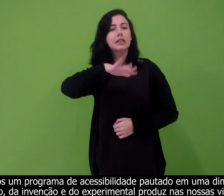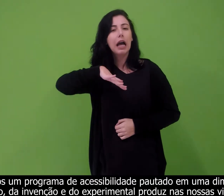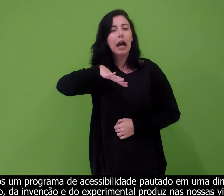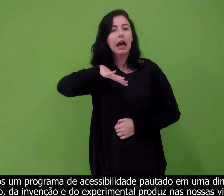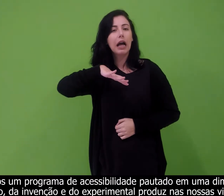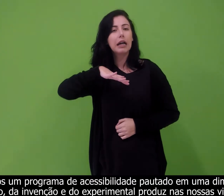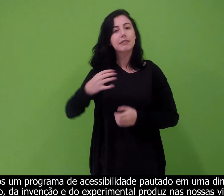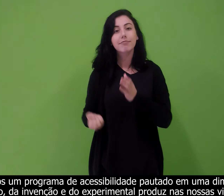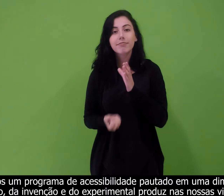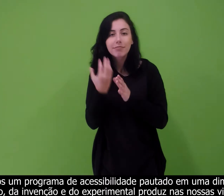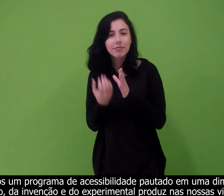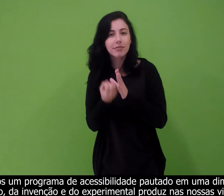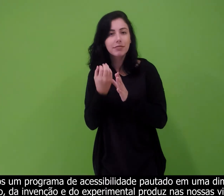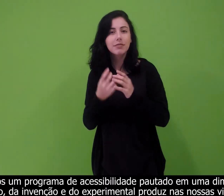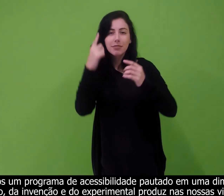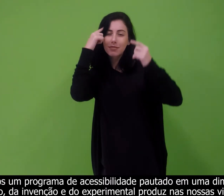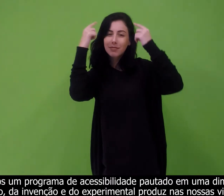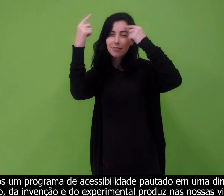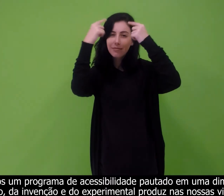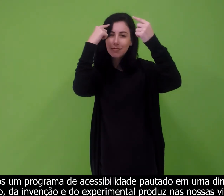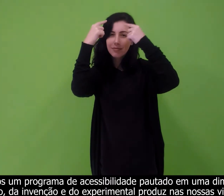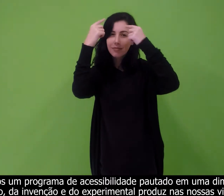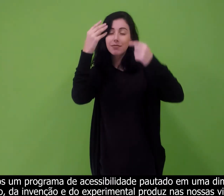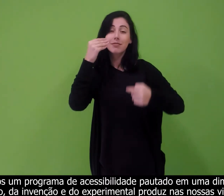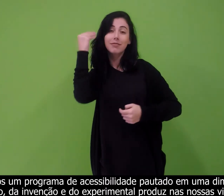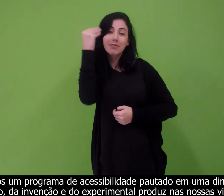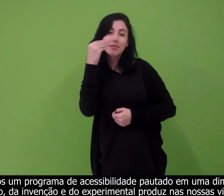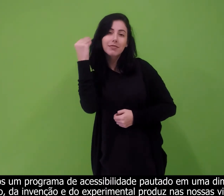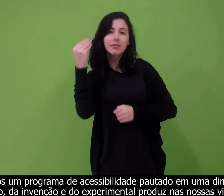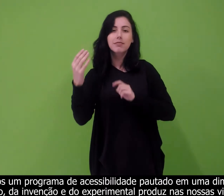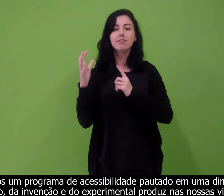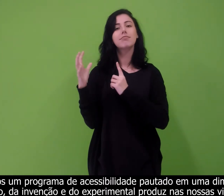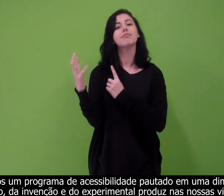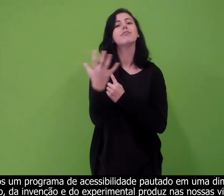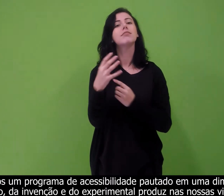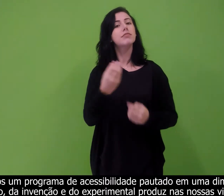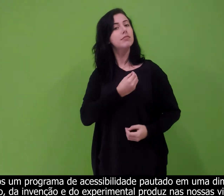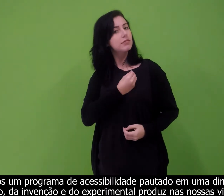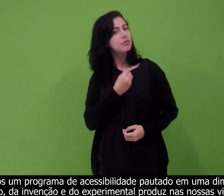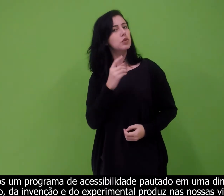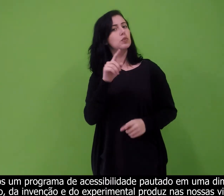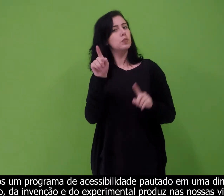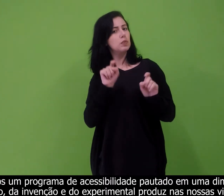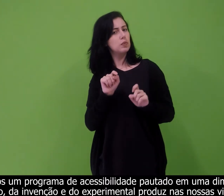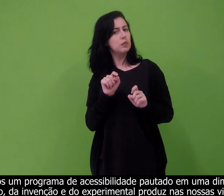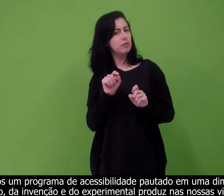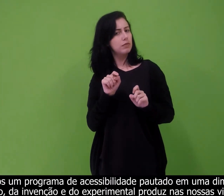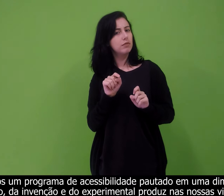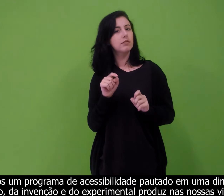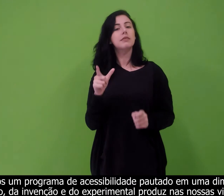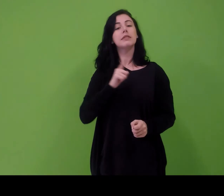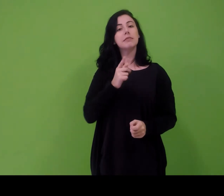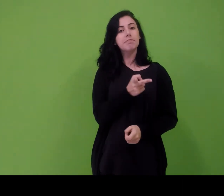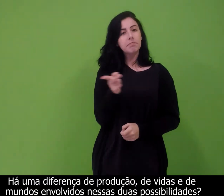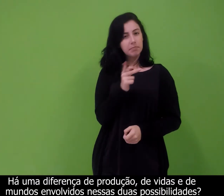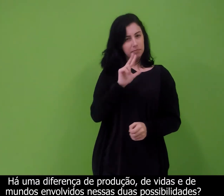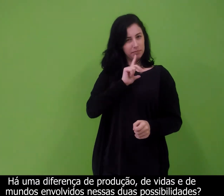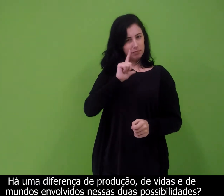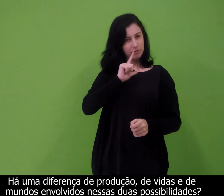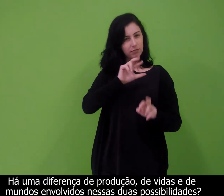acessibilidade pautado numa dimensão da criação, da invenção e do experimental produz nas nossas vidas. Há uma